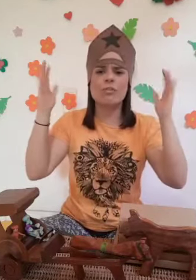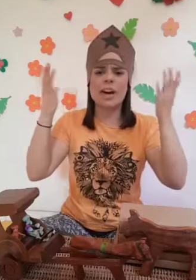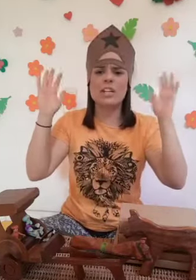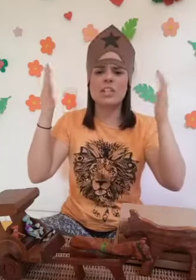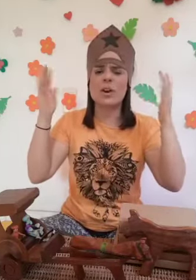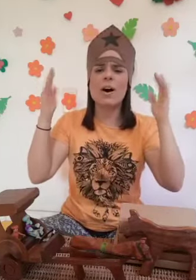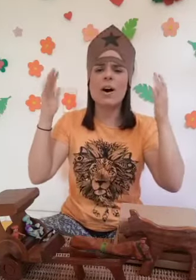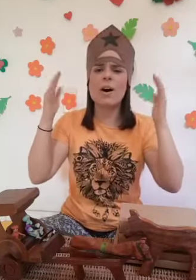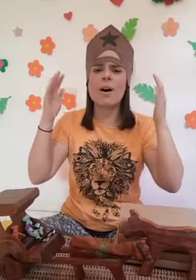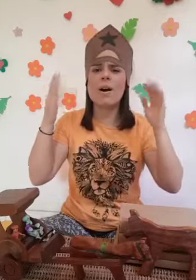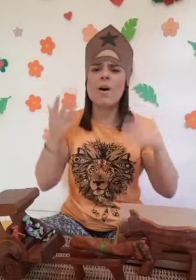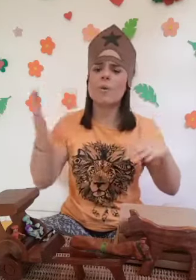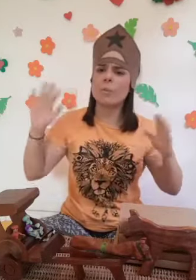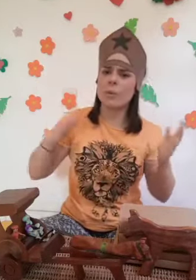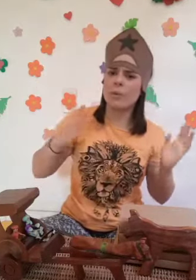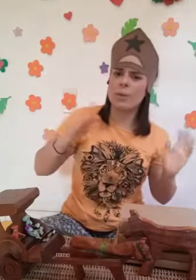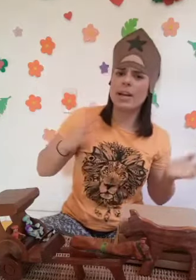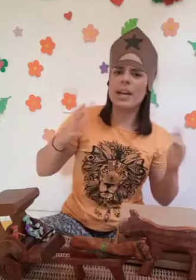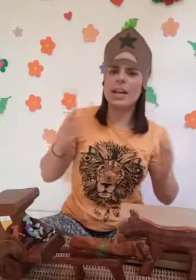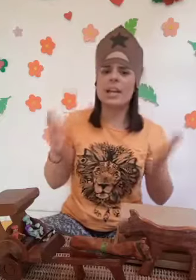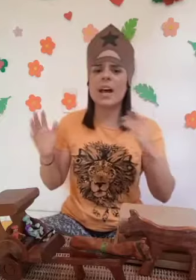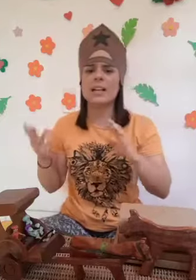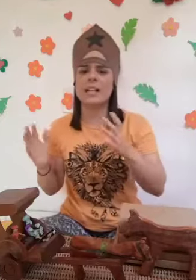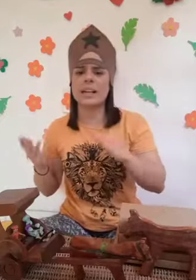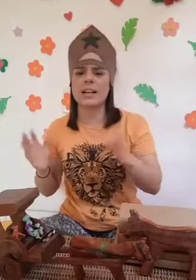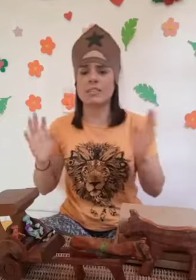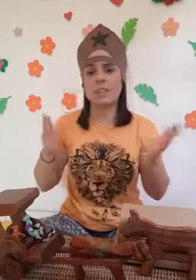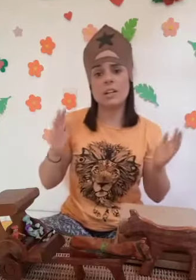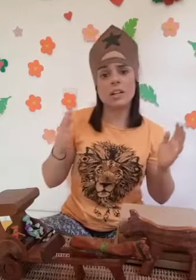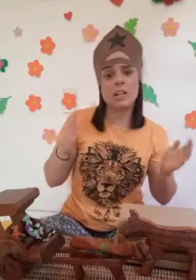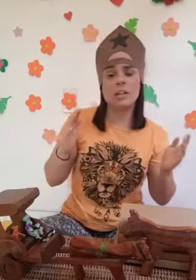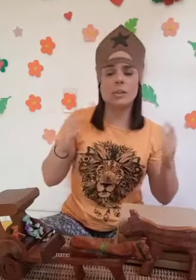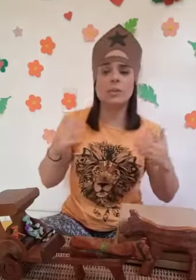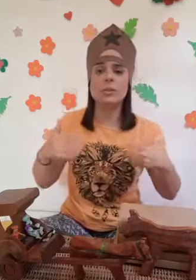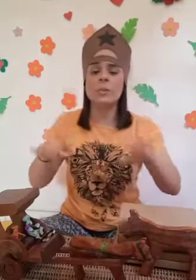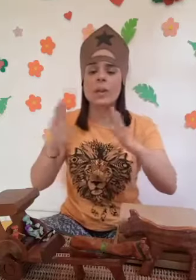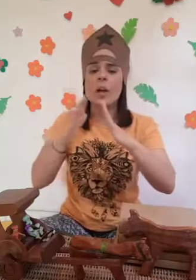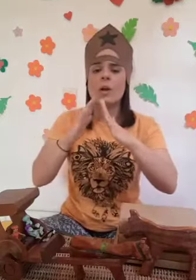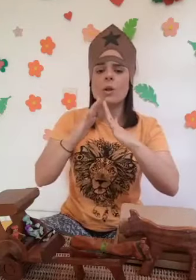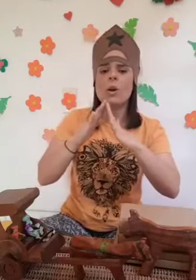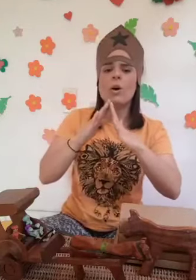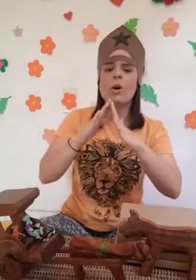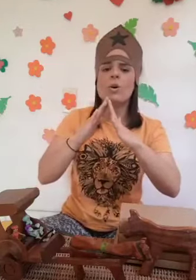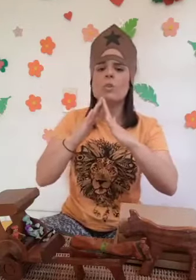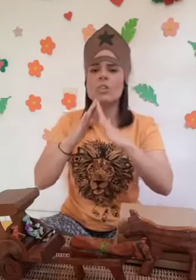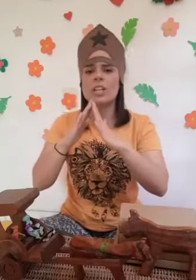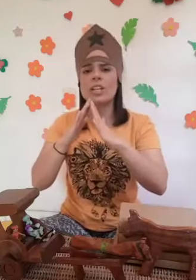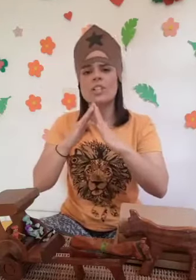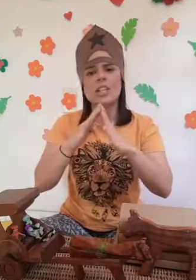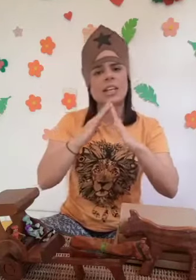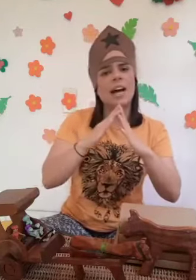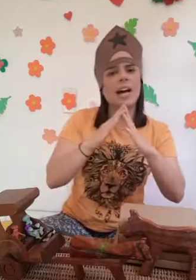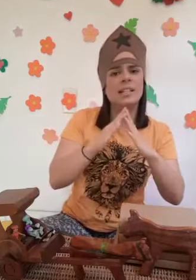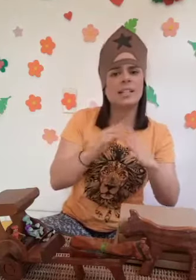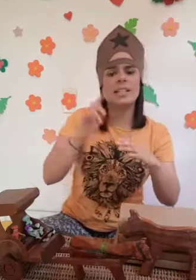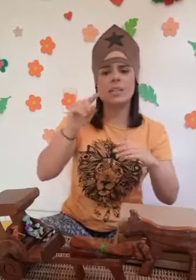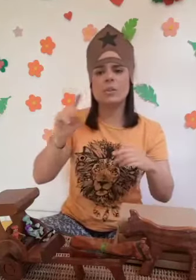Chuva e sol, poeira e carvão, longe de casa, sigo